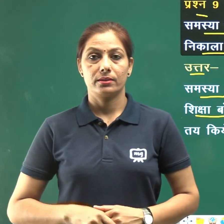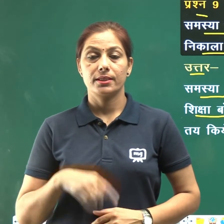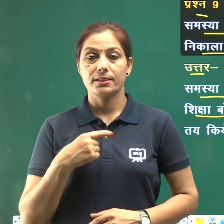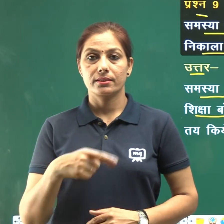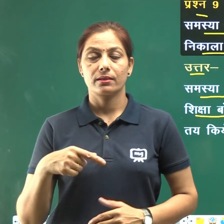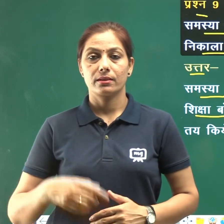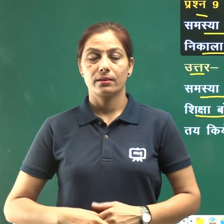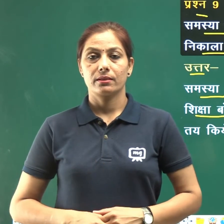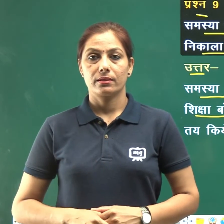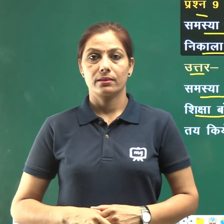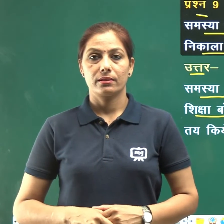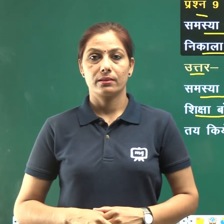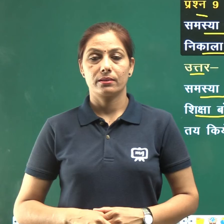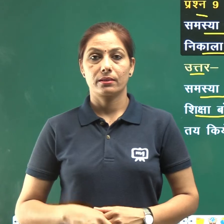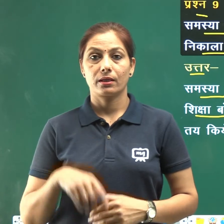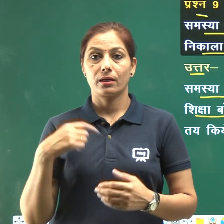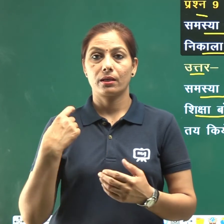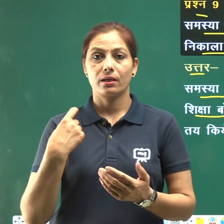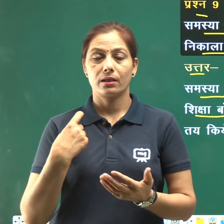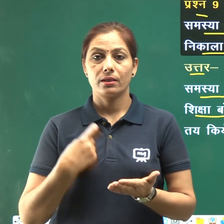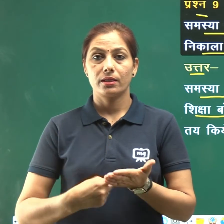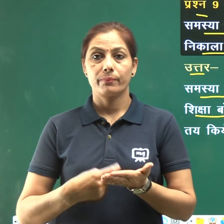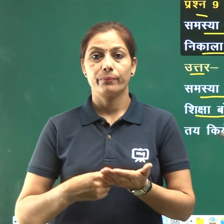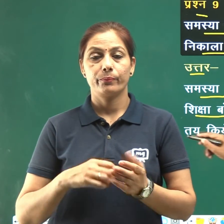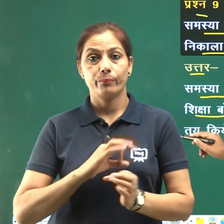इसके नियम तय किए जाते हैं।